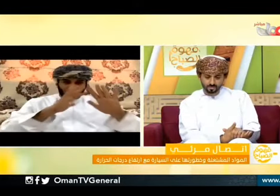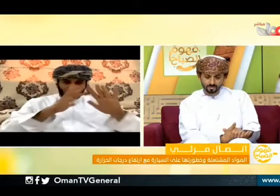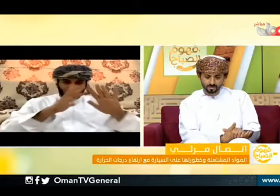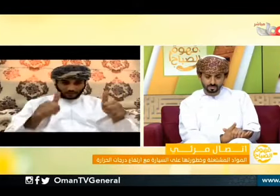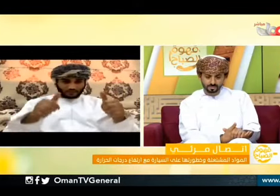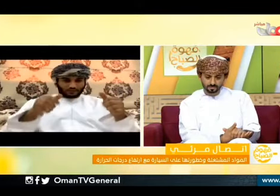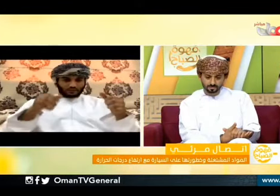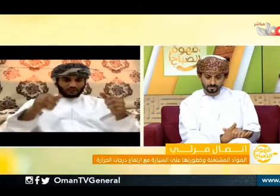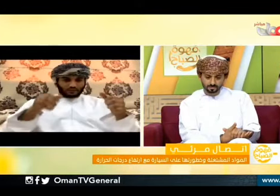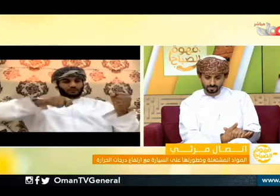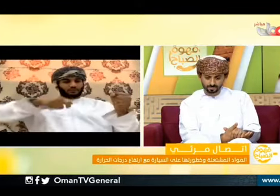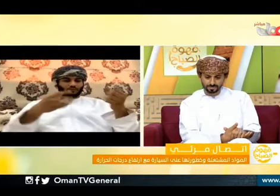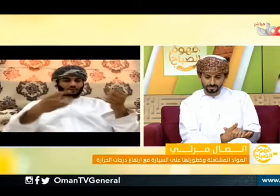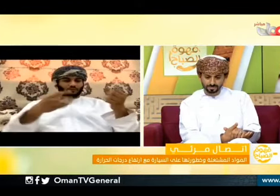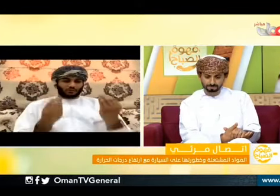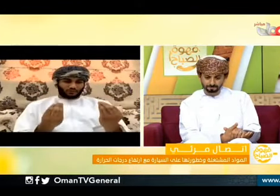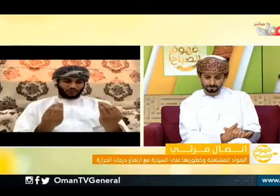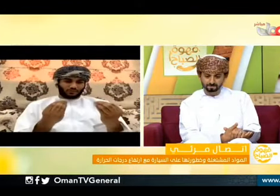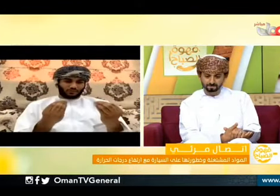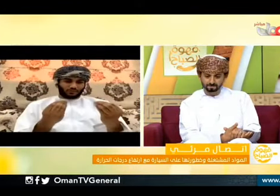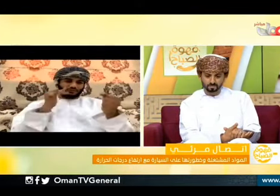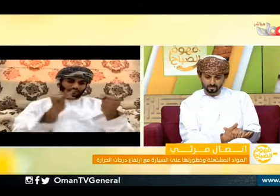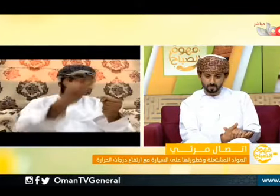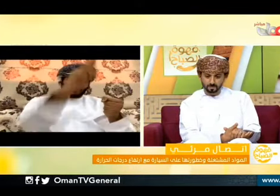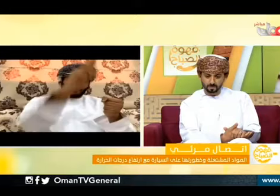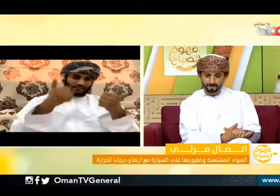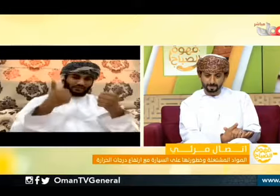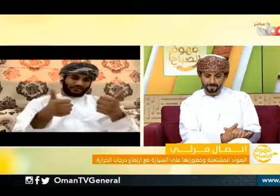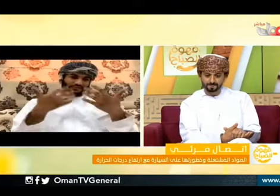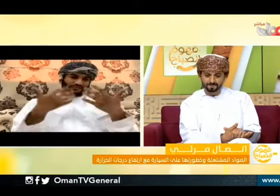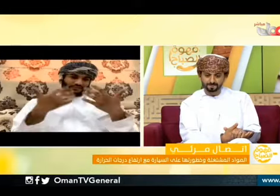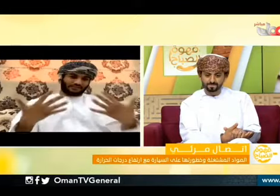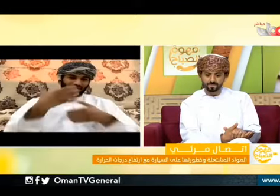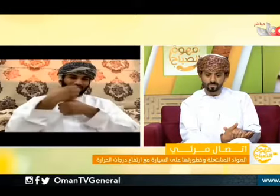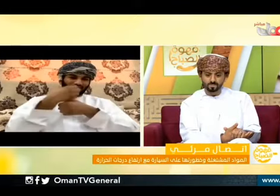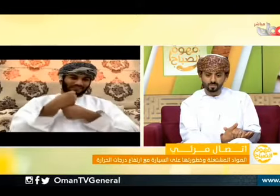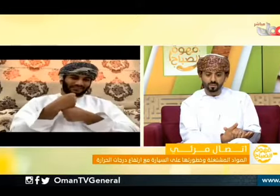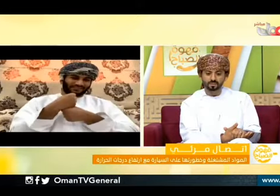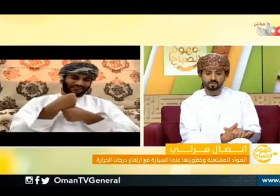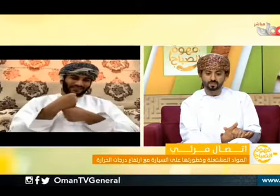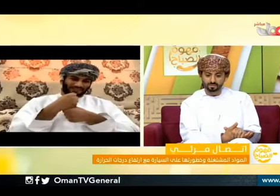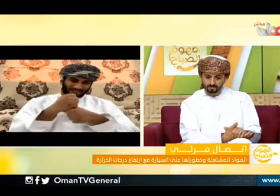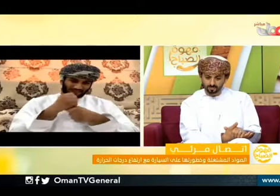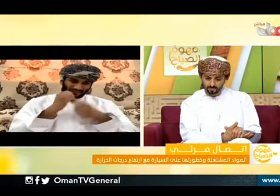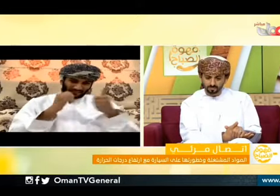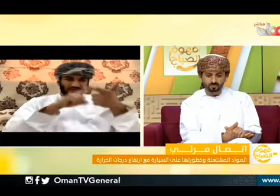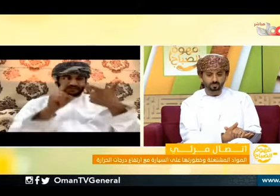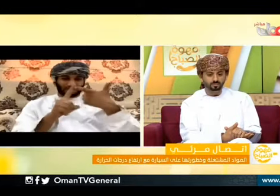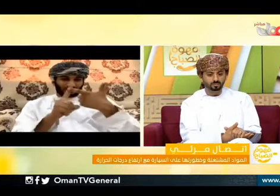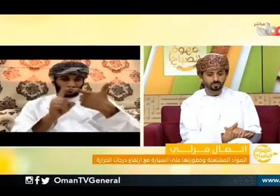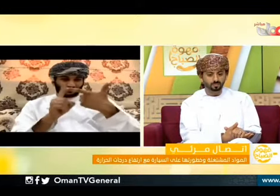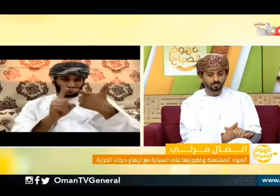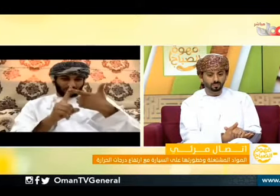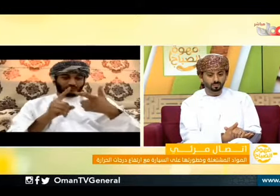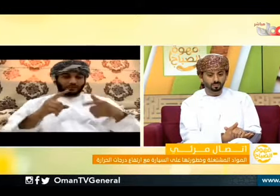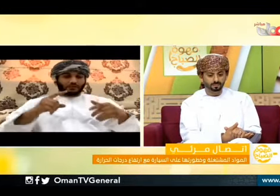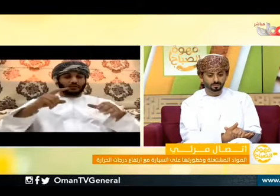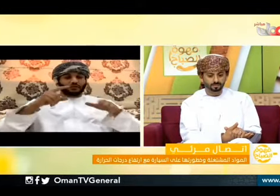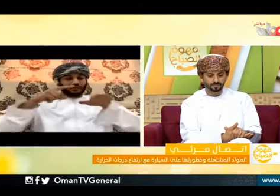في مكان حاجة يعني يسرب منها هذه الآيل أو لا. وبعدها أنا ننطلق